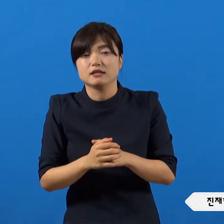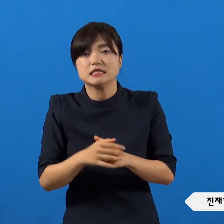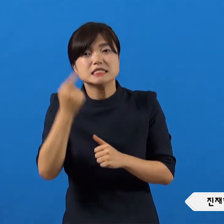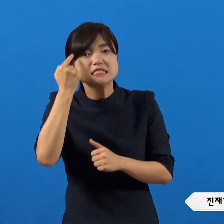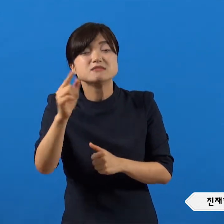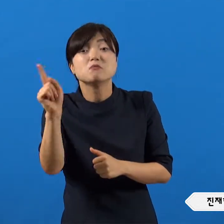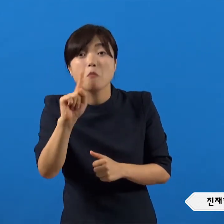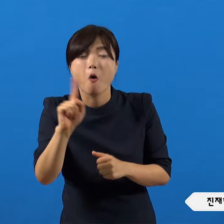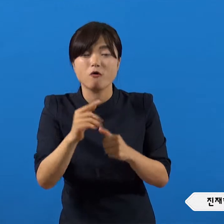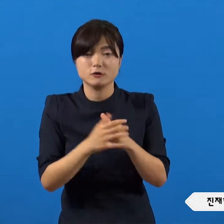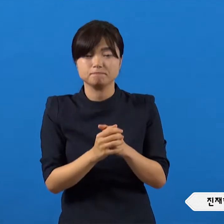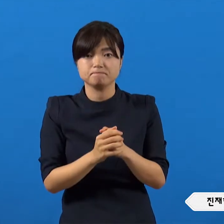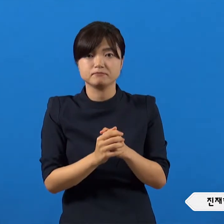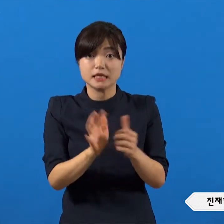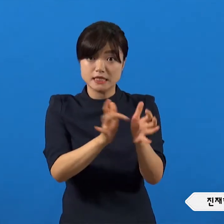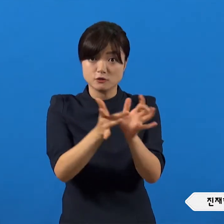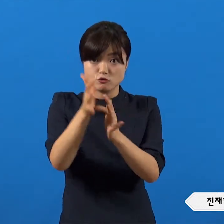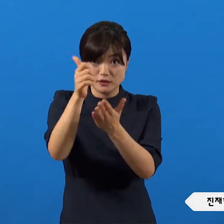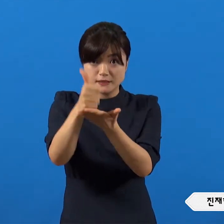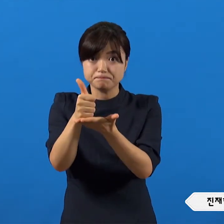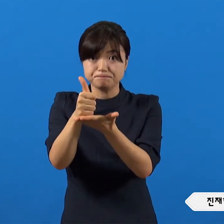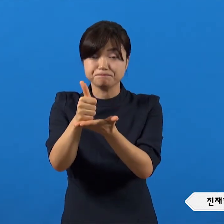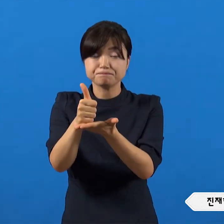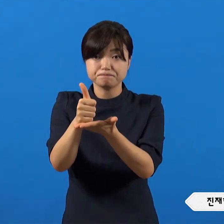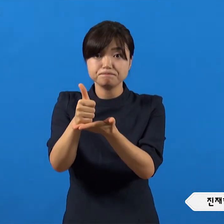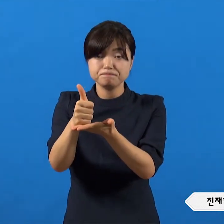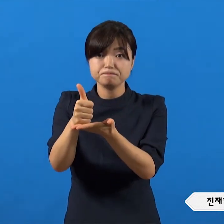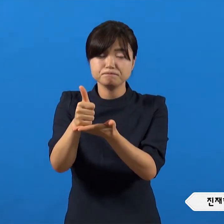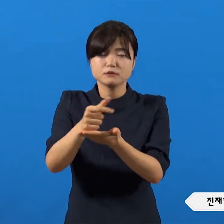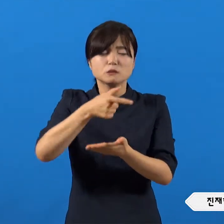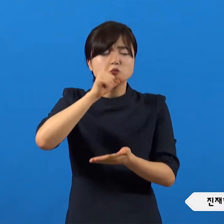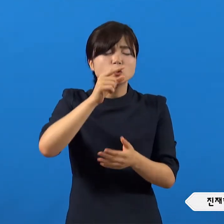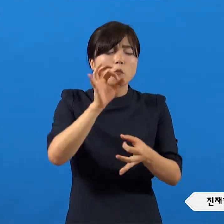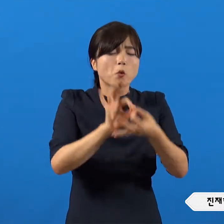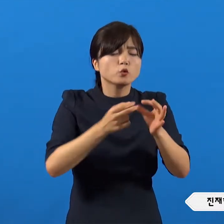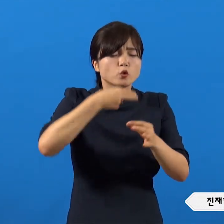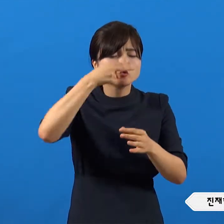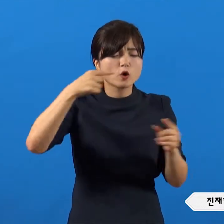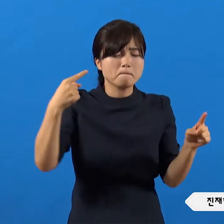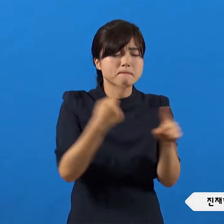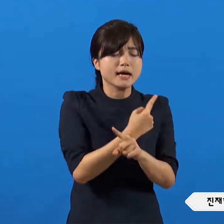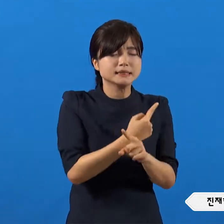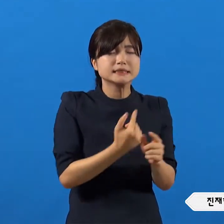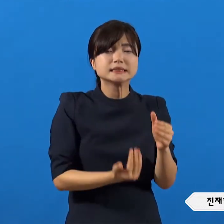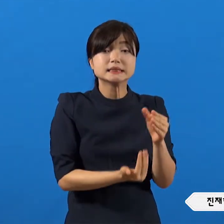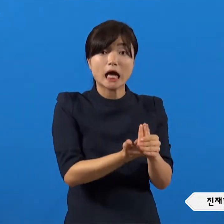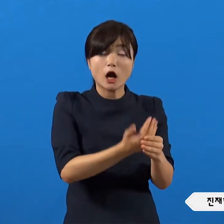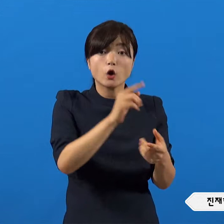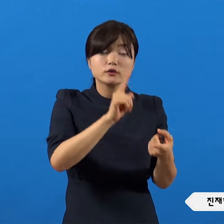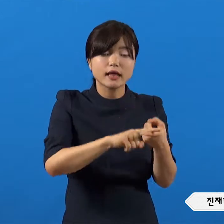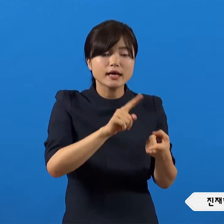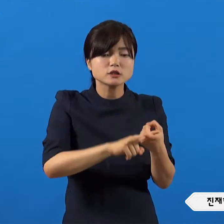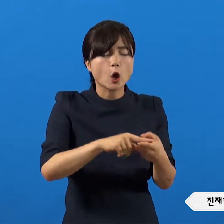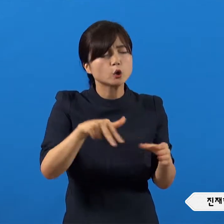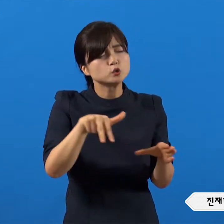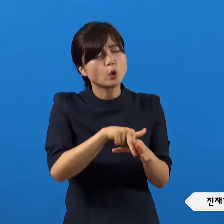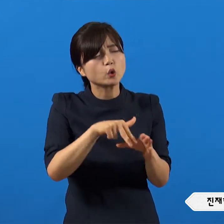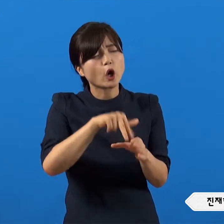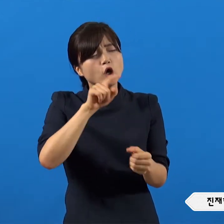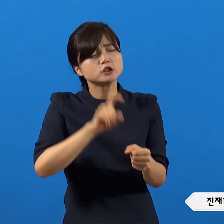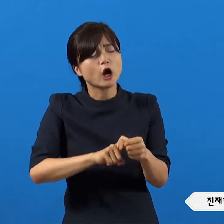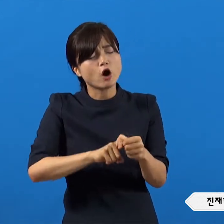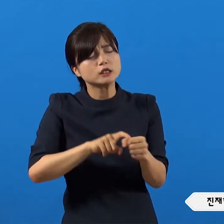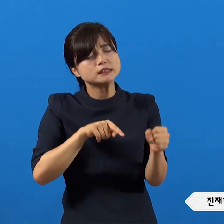뭐였냐면 이겁니다. 예수님이 물을 포도주로 바뀐 사건에 대한 종교적 의미를